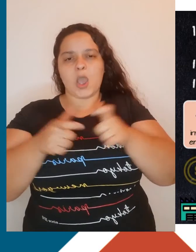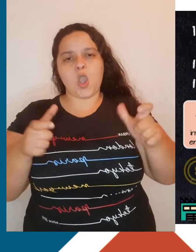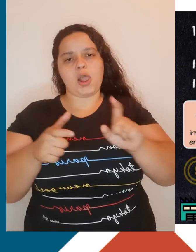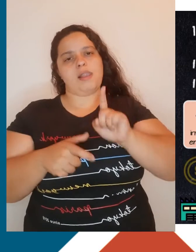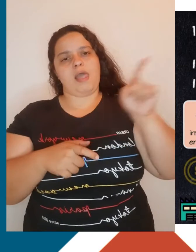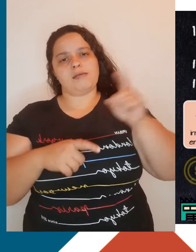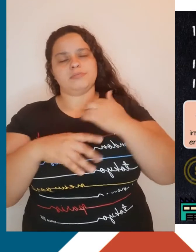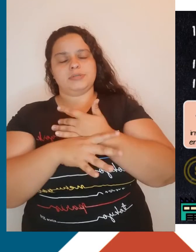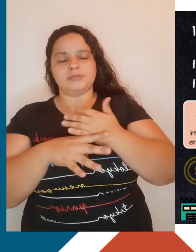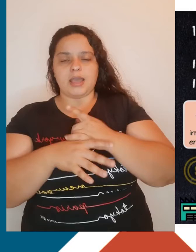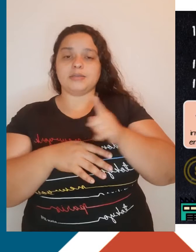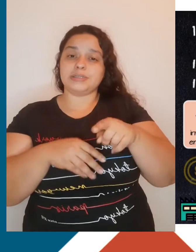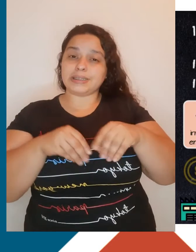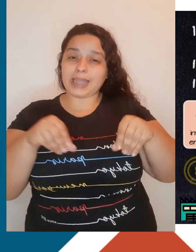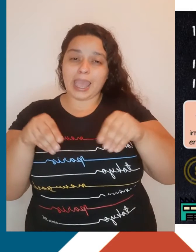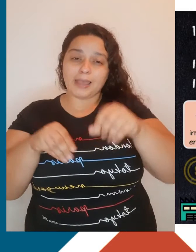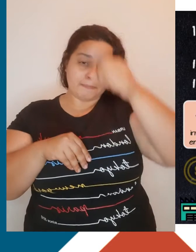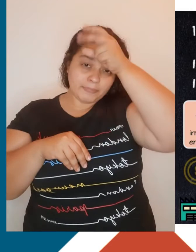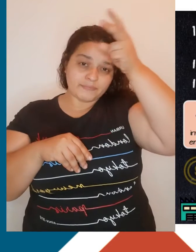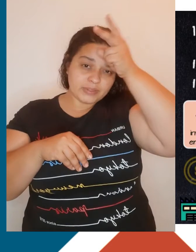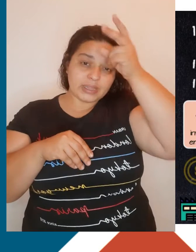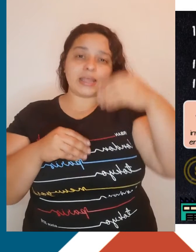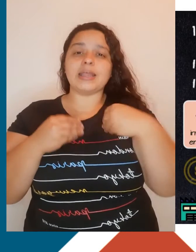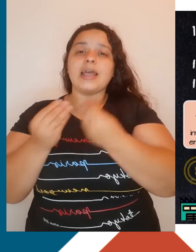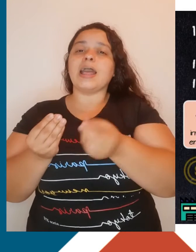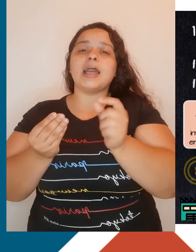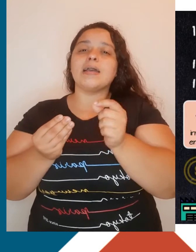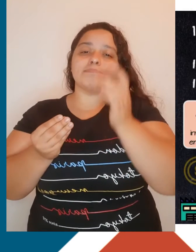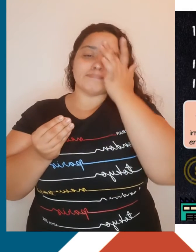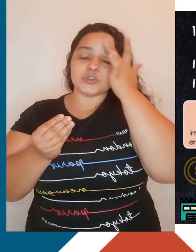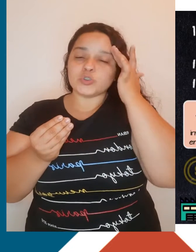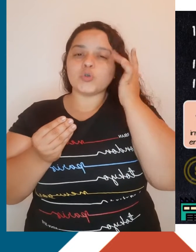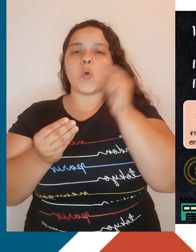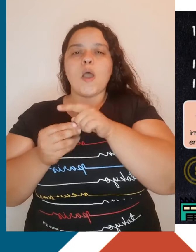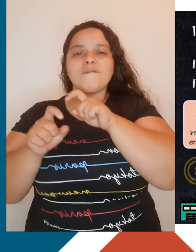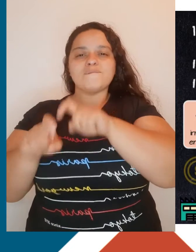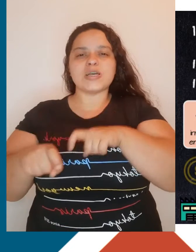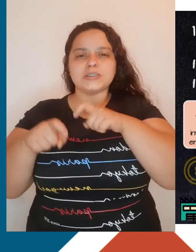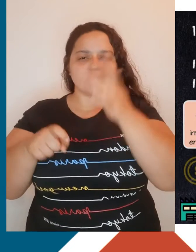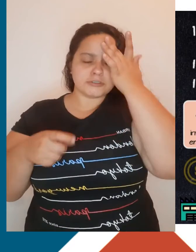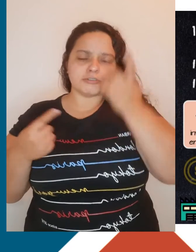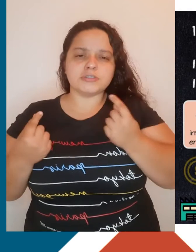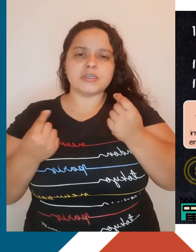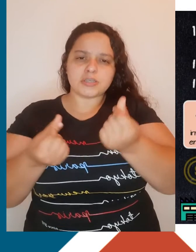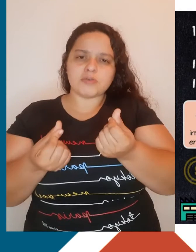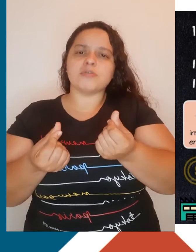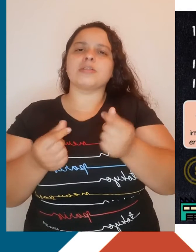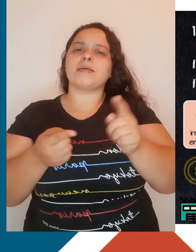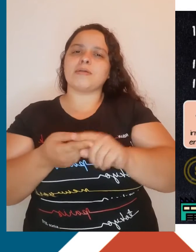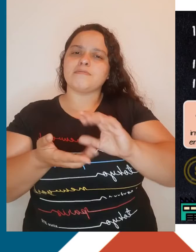terras públicas acabaram sendo transferidas para as mãos de grandes fazendeiros, que investiram na produção agropecuária